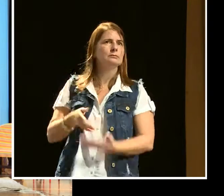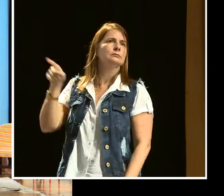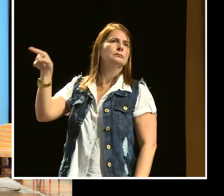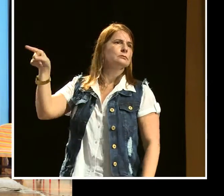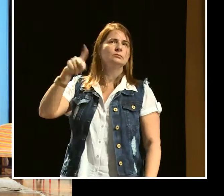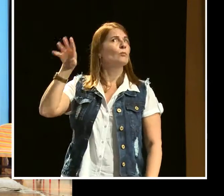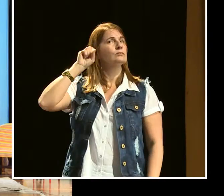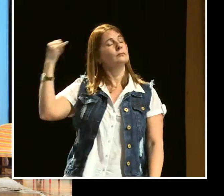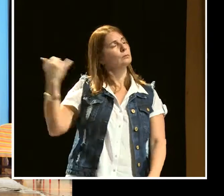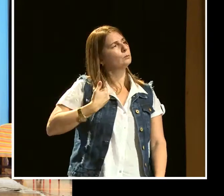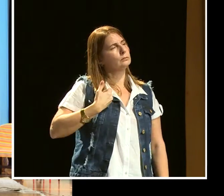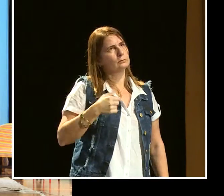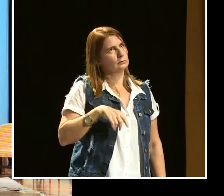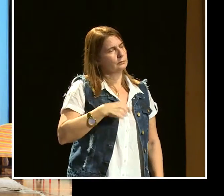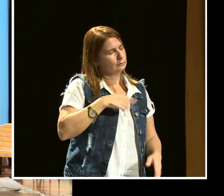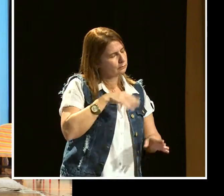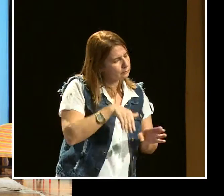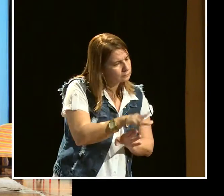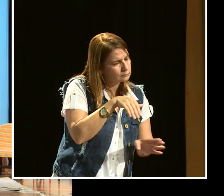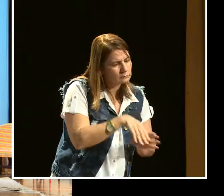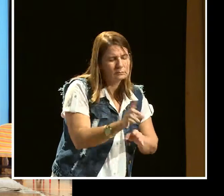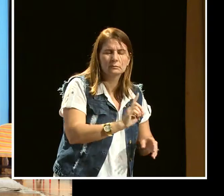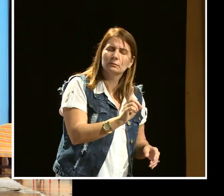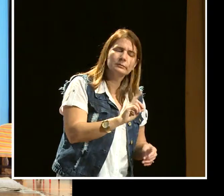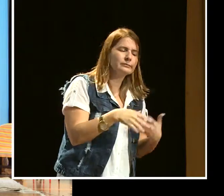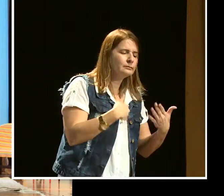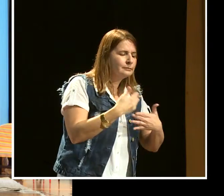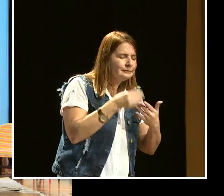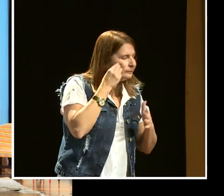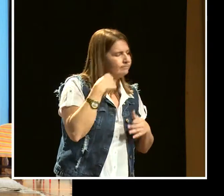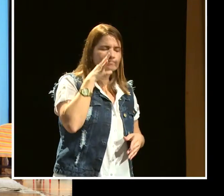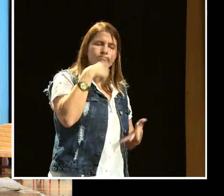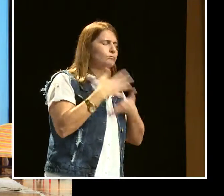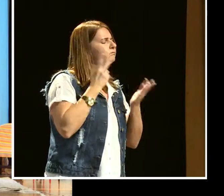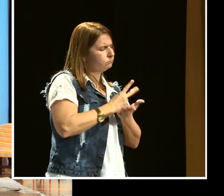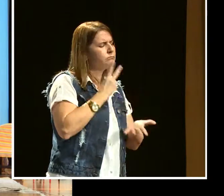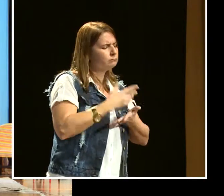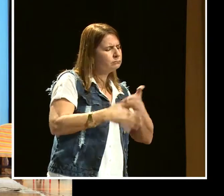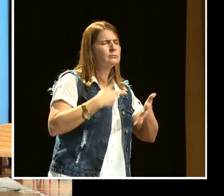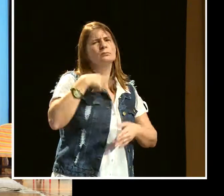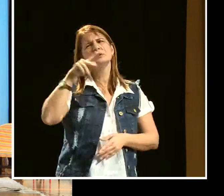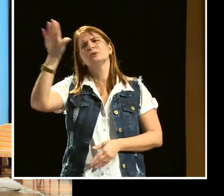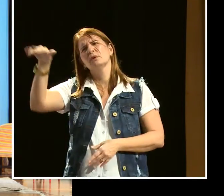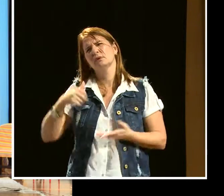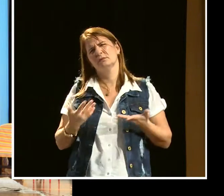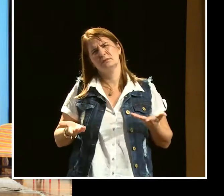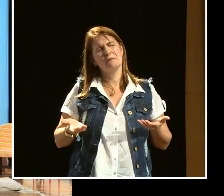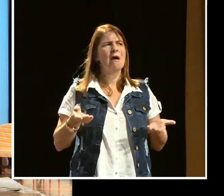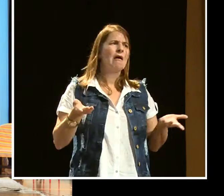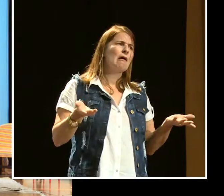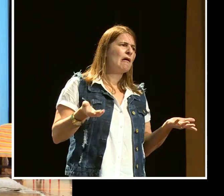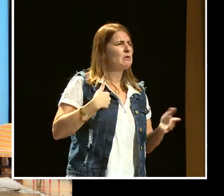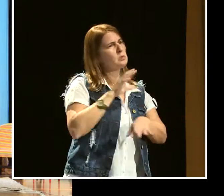me falou, a professora me falou, ela me ensinou. Eram frases que eu recebia o tempo inteiro de língua de sinais, e eu